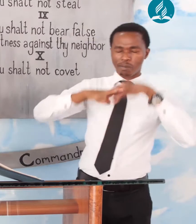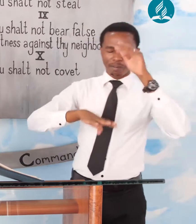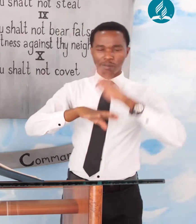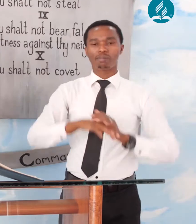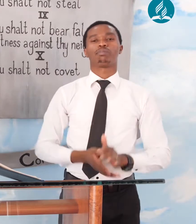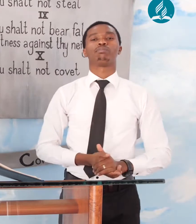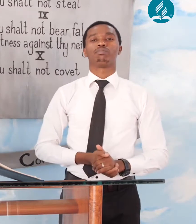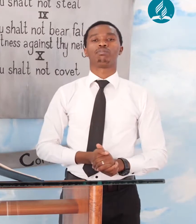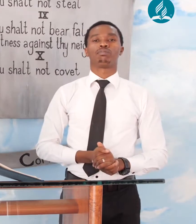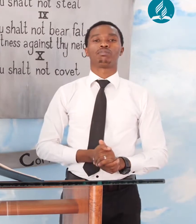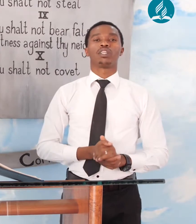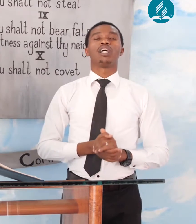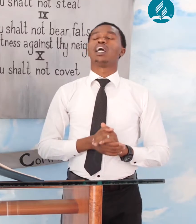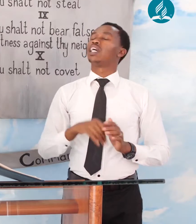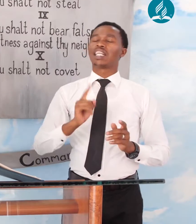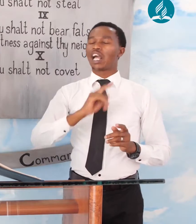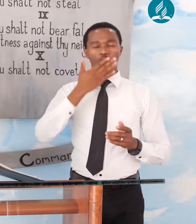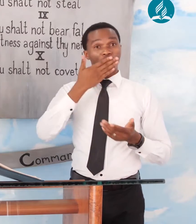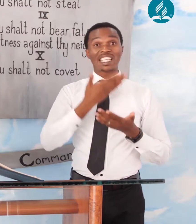isi sigaho